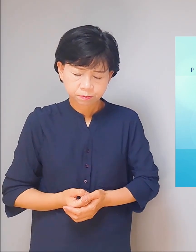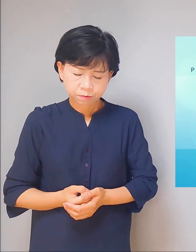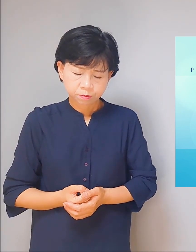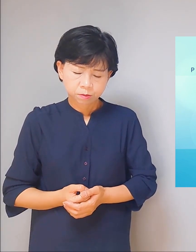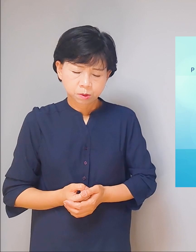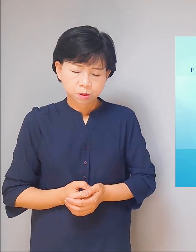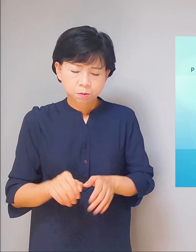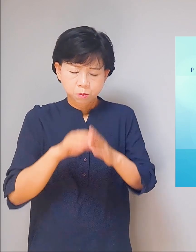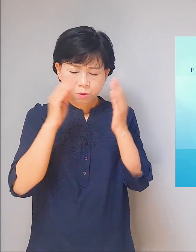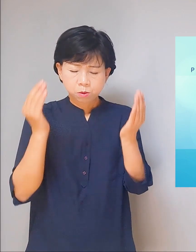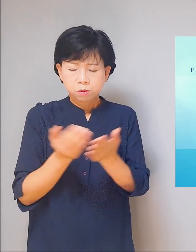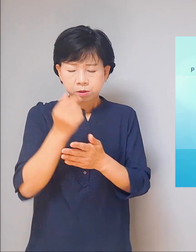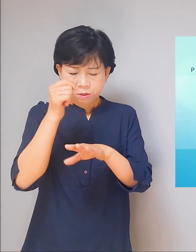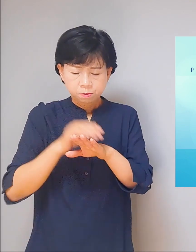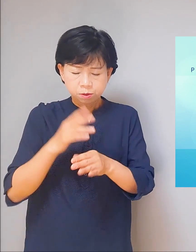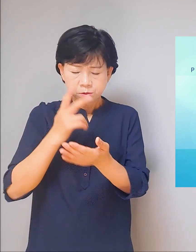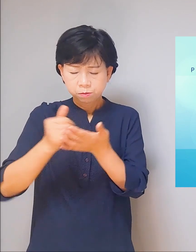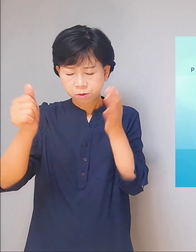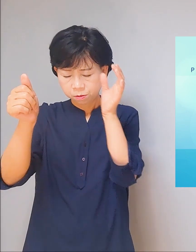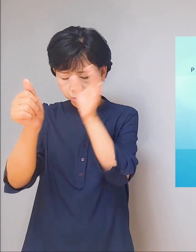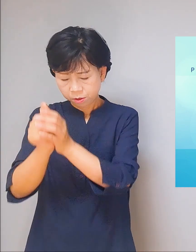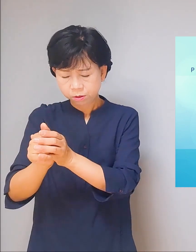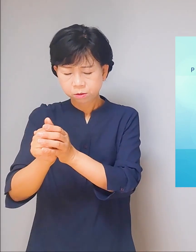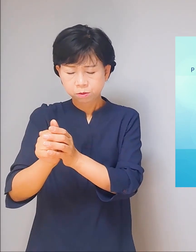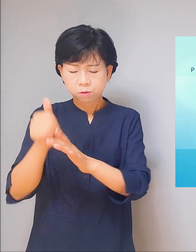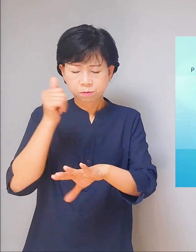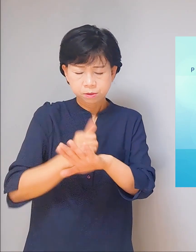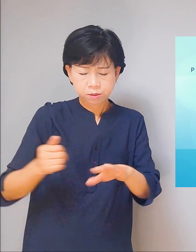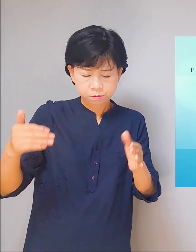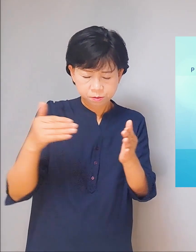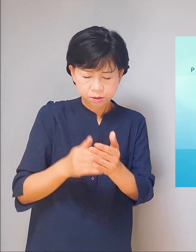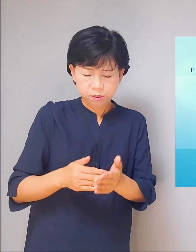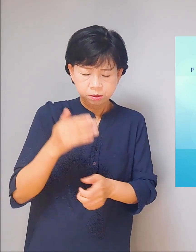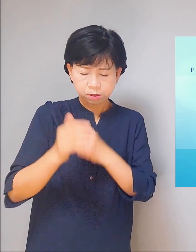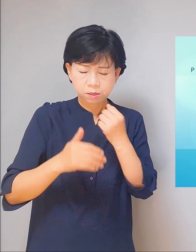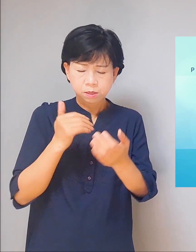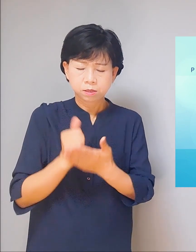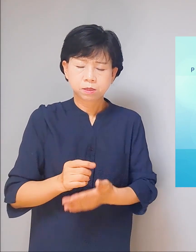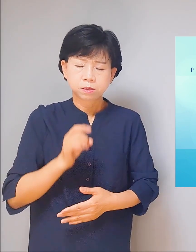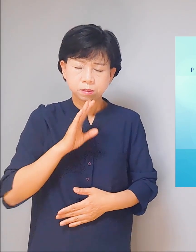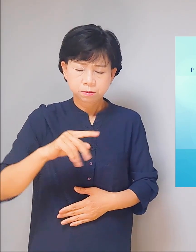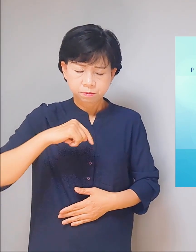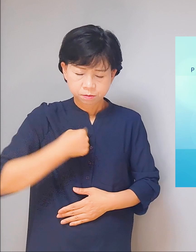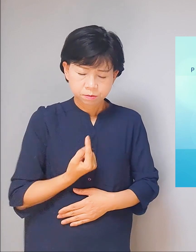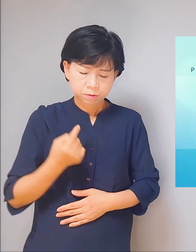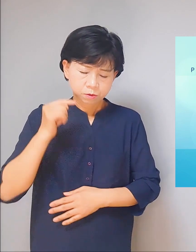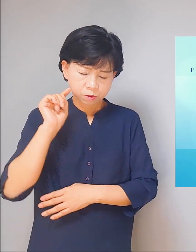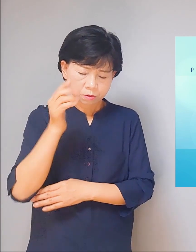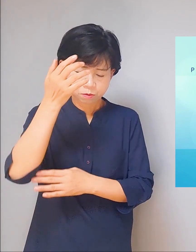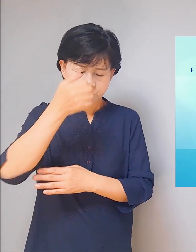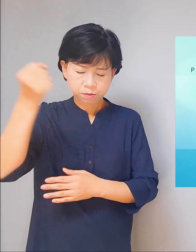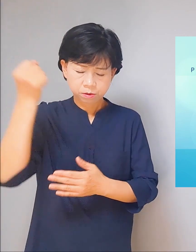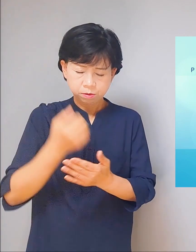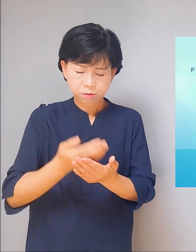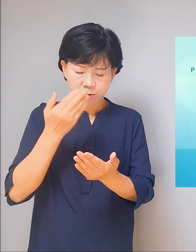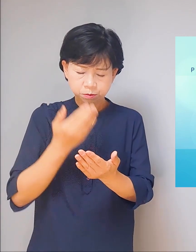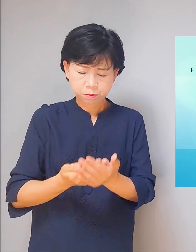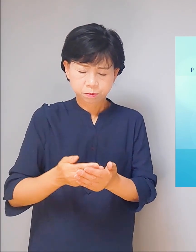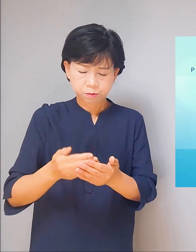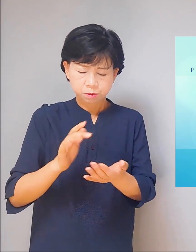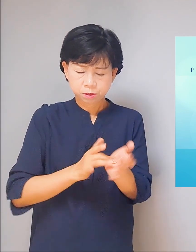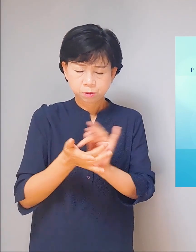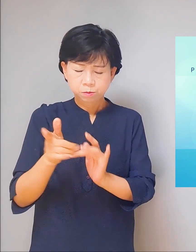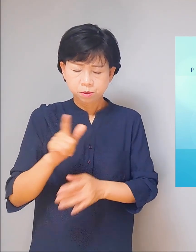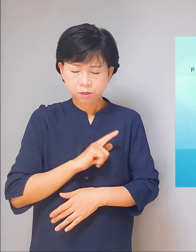오늘의 모든 예배를 주님께 의탁하오며 마치는 시간까지 오직 하나님만 홀로 영광 받으시옵소서. 모든 말씀